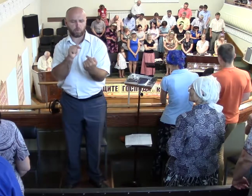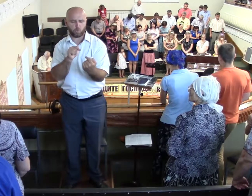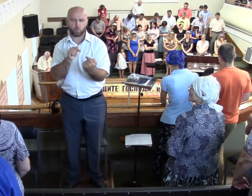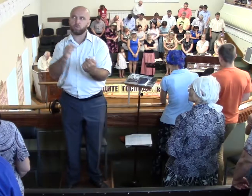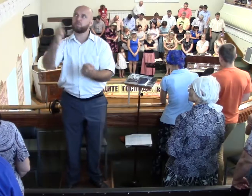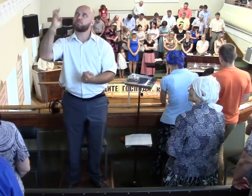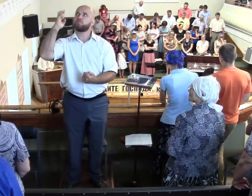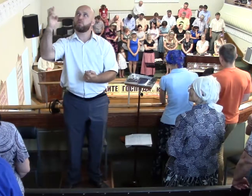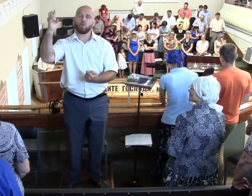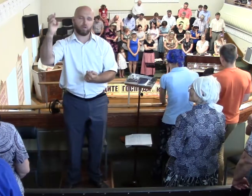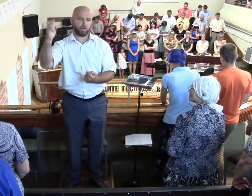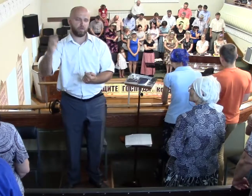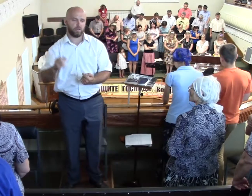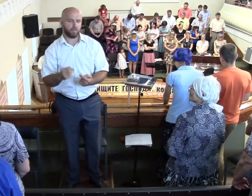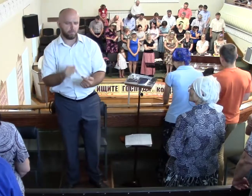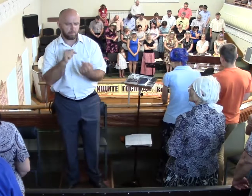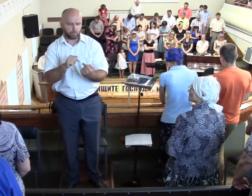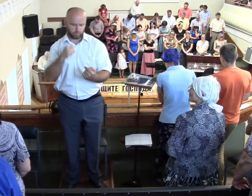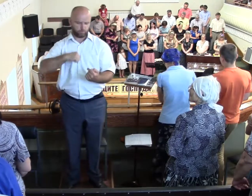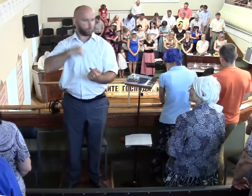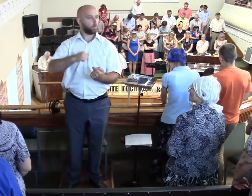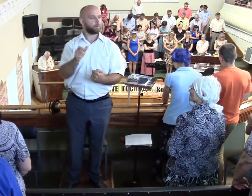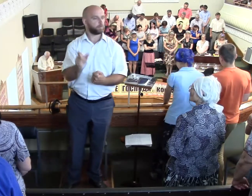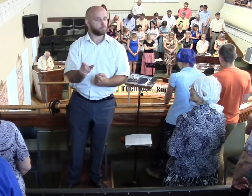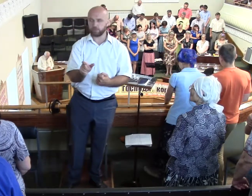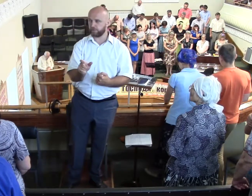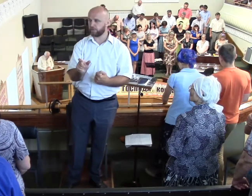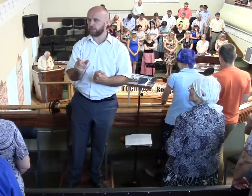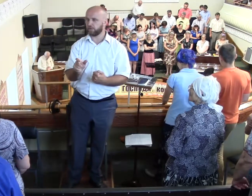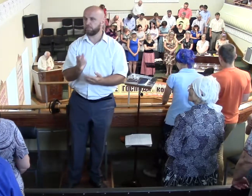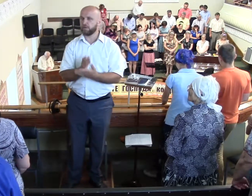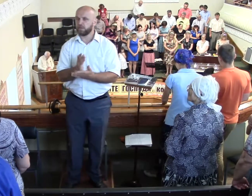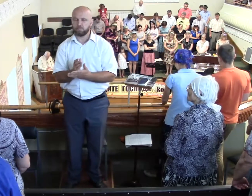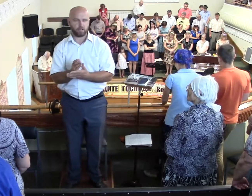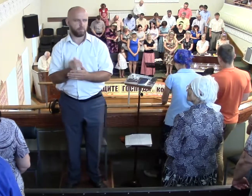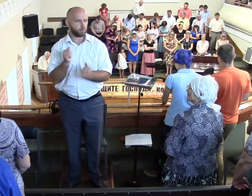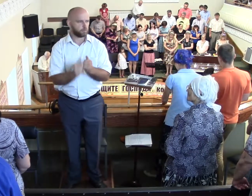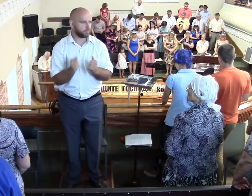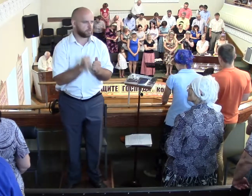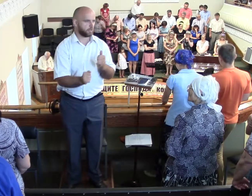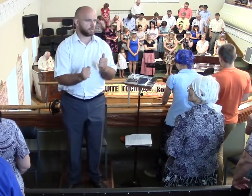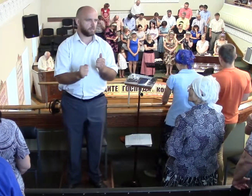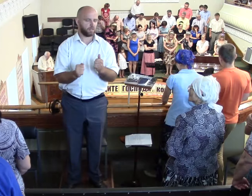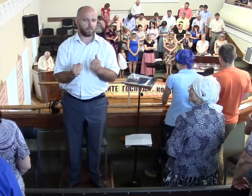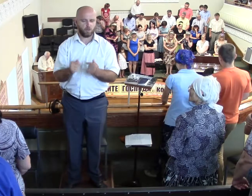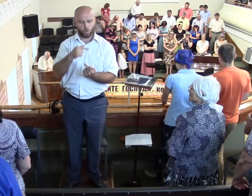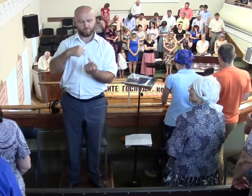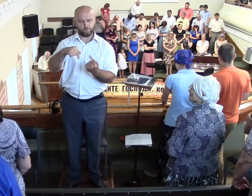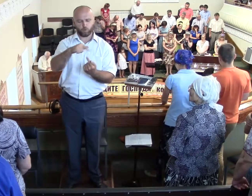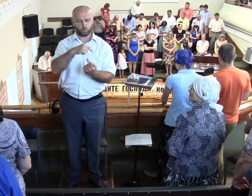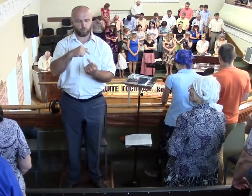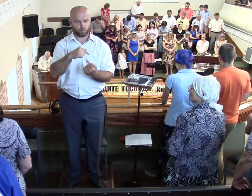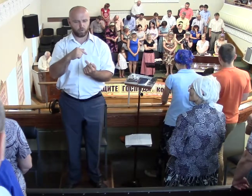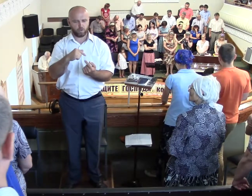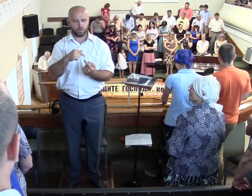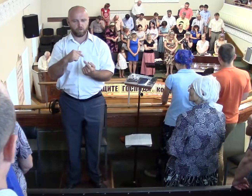противится нашим решениям святости. Мы имеем, Господи, очень часто самое близкое окружение, которое